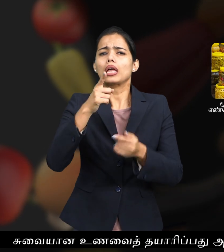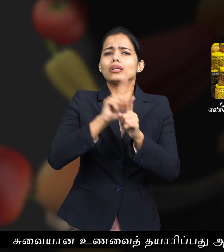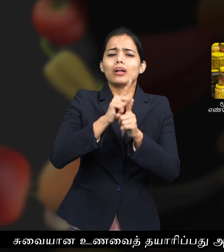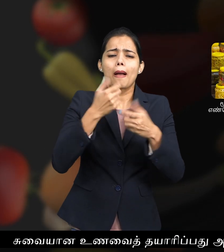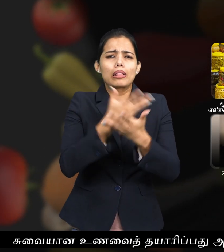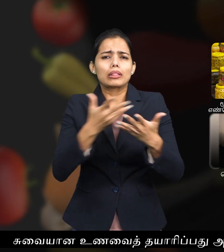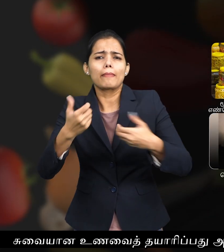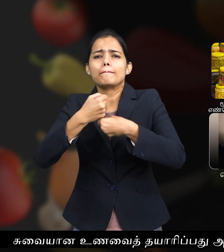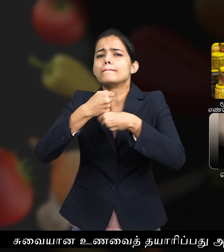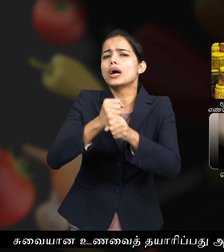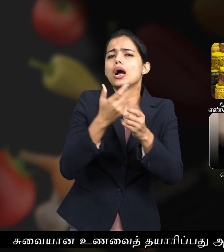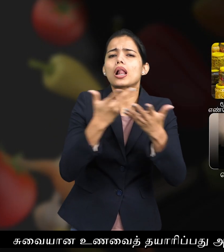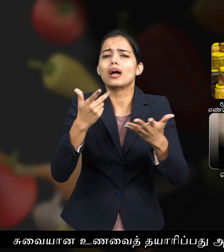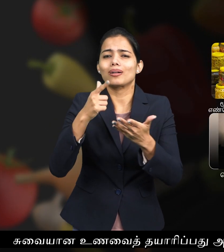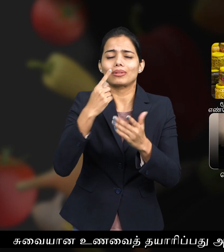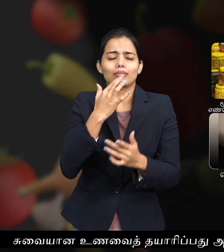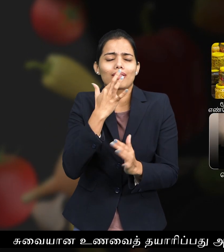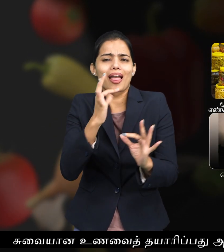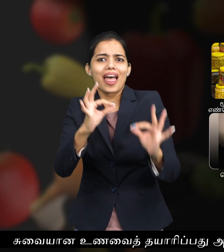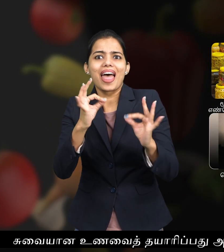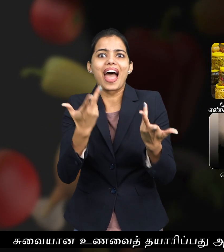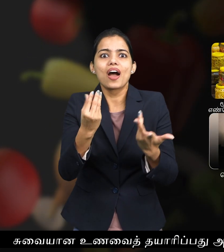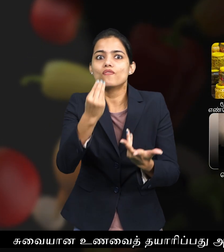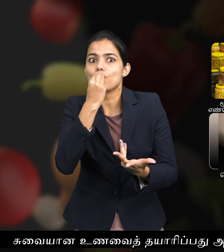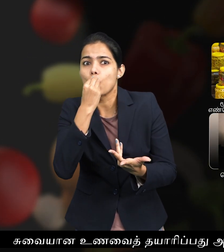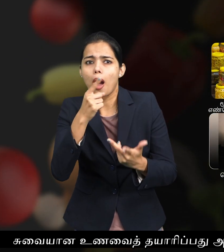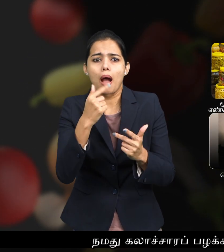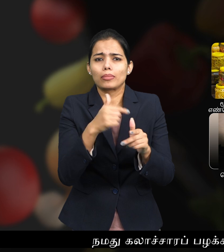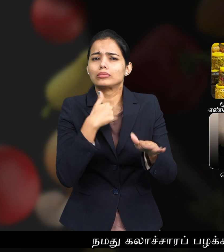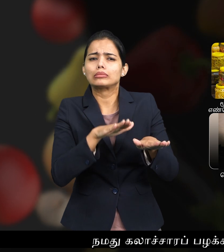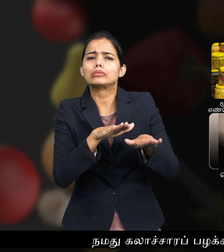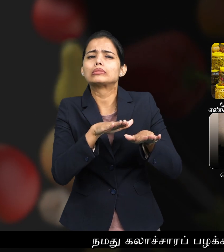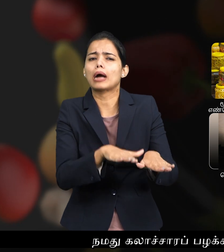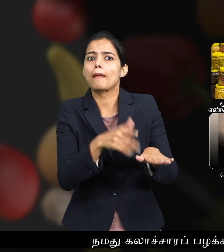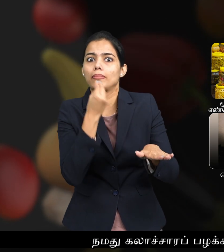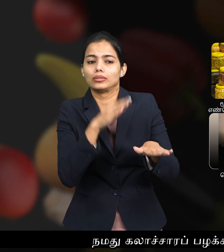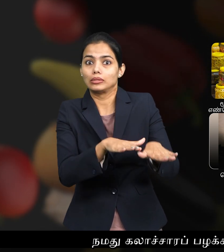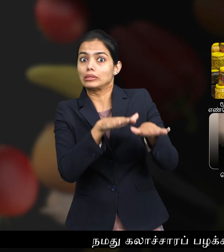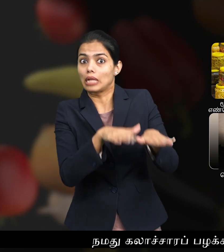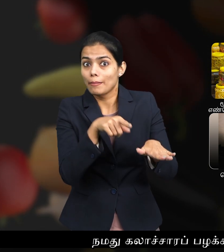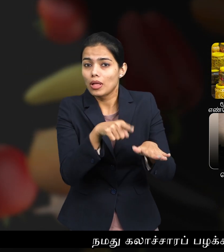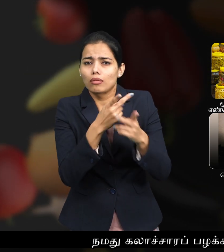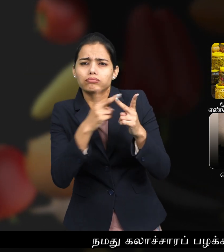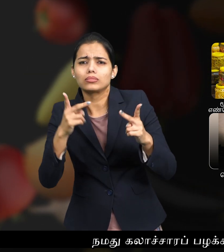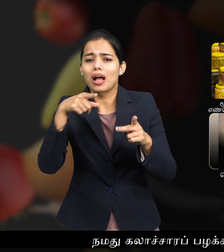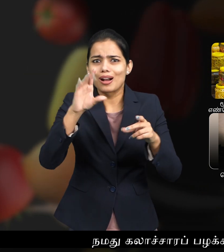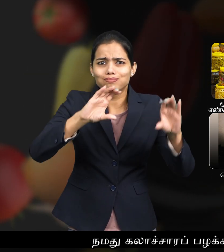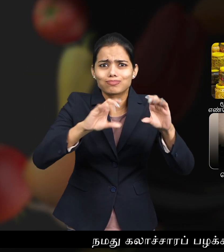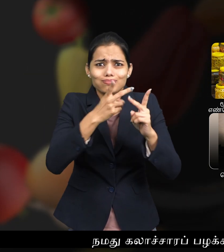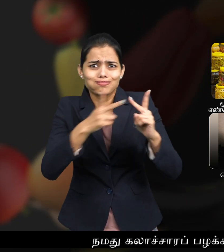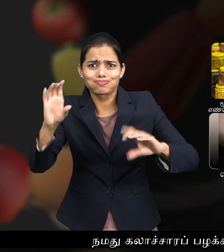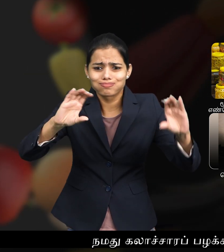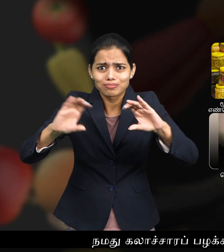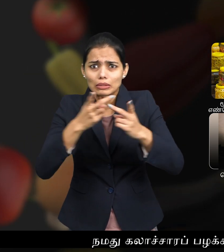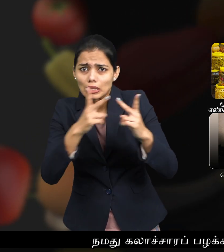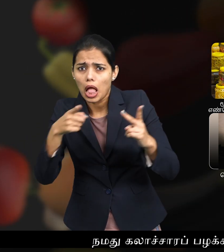சுவையான உணவை தயாரிப்பது அதன் பொருட்கள், தயாரிக்கும் முறை மற்றும் நமது கலாச்சார பழக்கவழக்கங்களை பொறுத்தது.